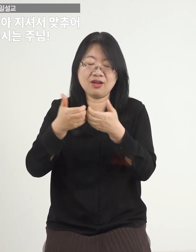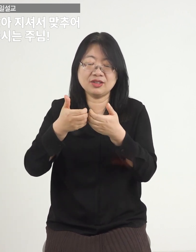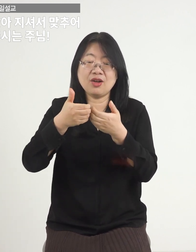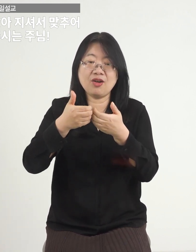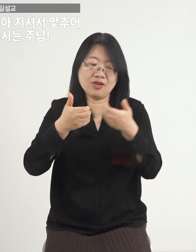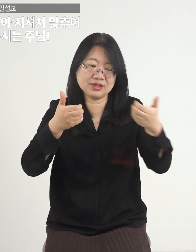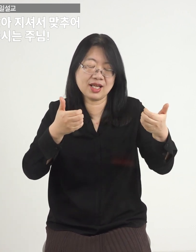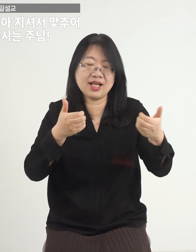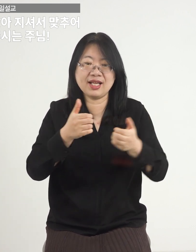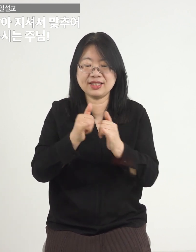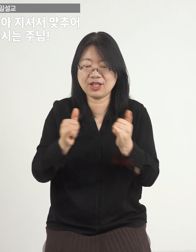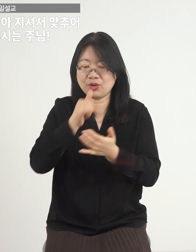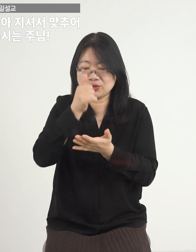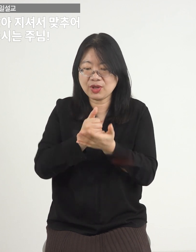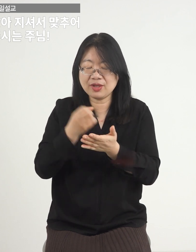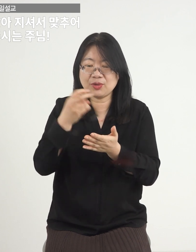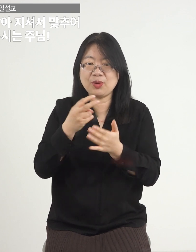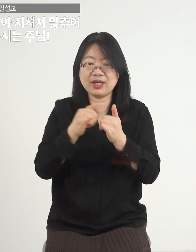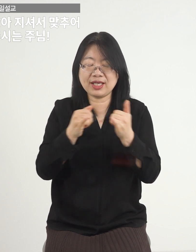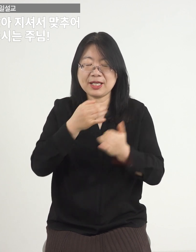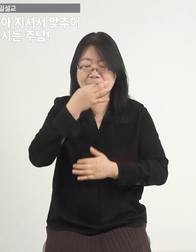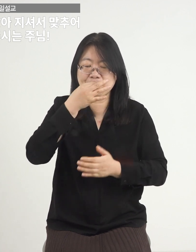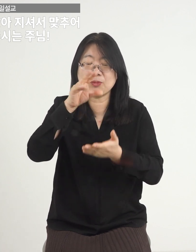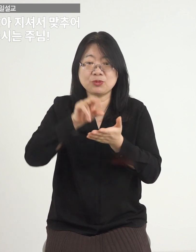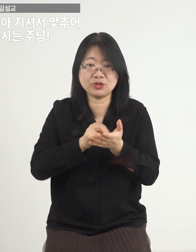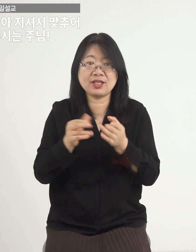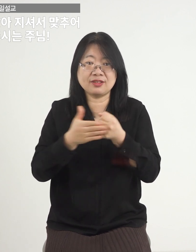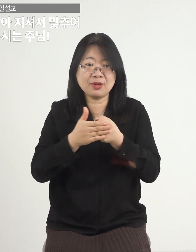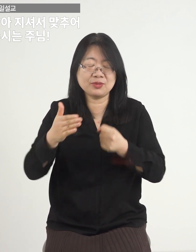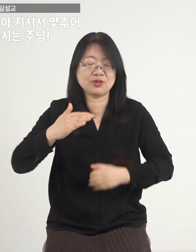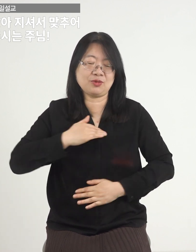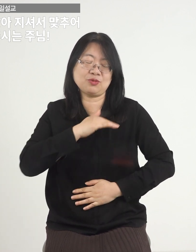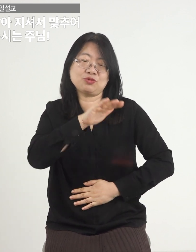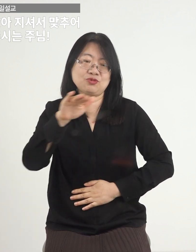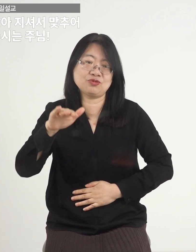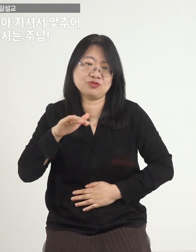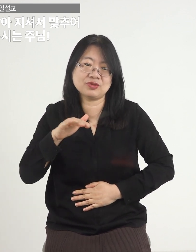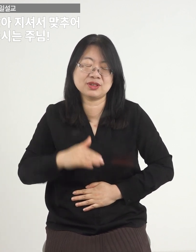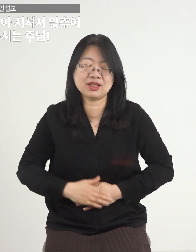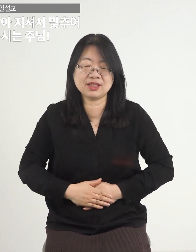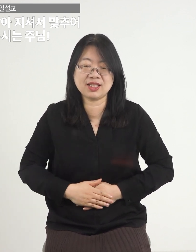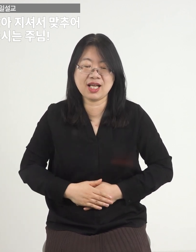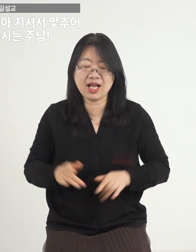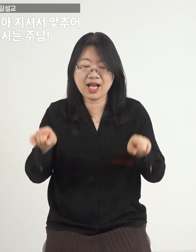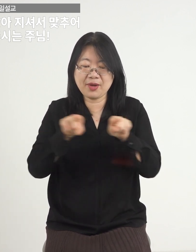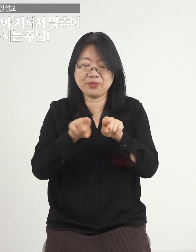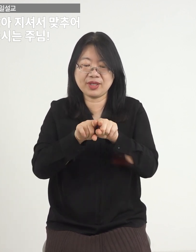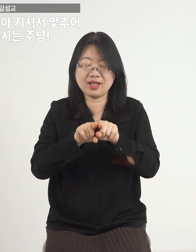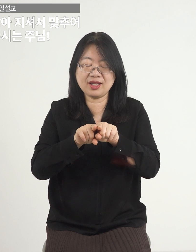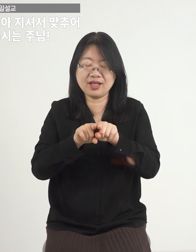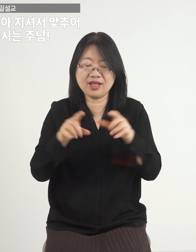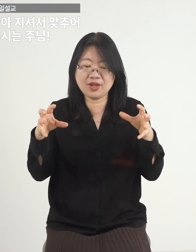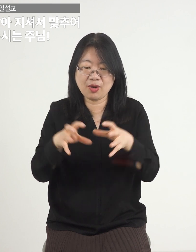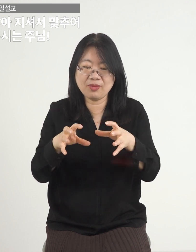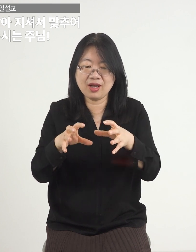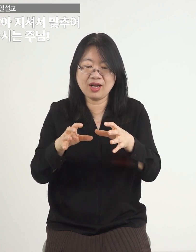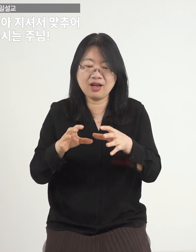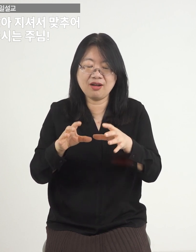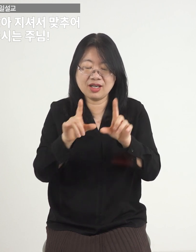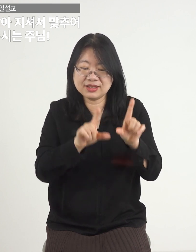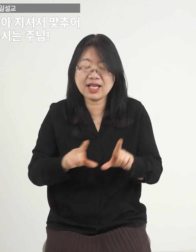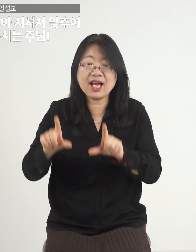인간의 죄와 인간의 탐욕의 문제가 우리를 함께 연합하여